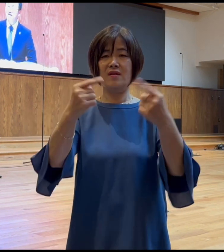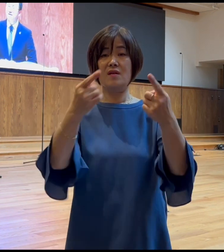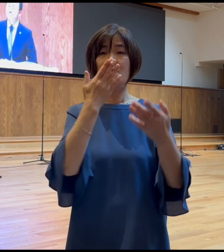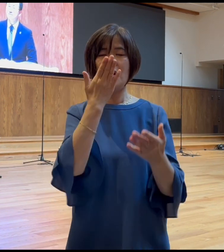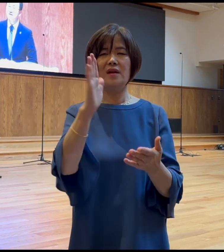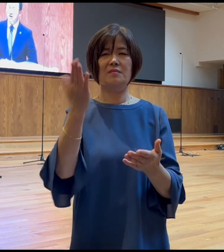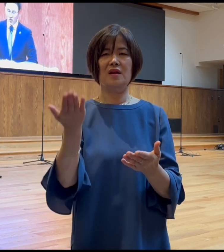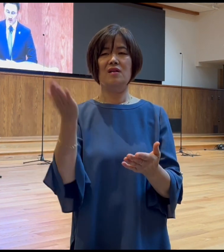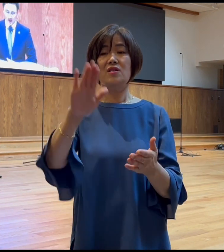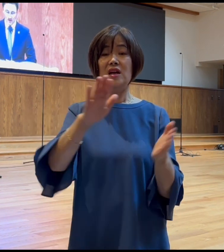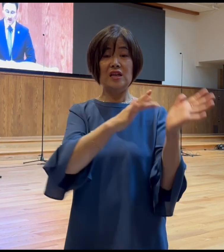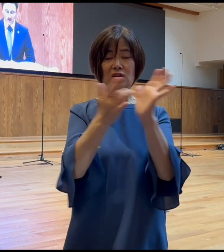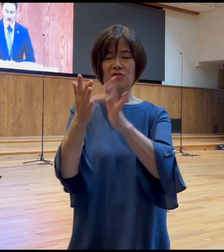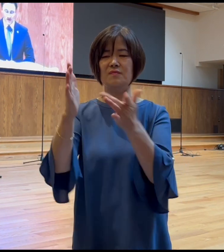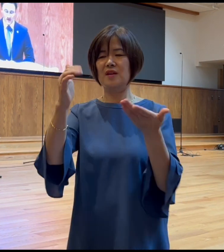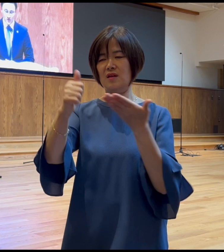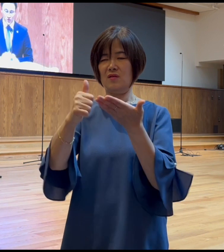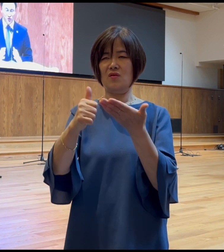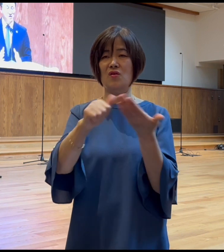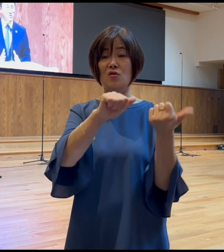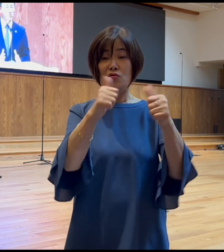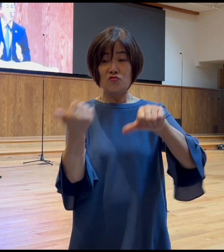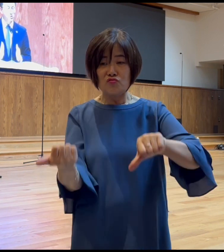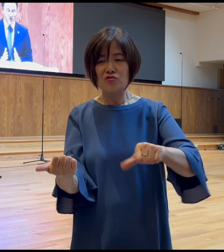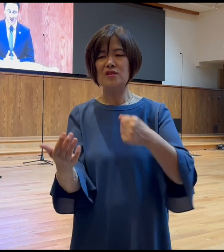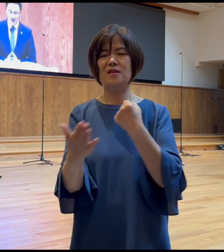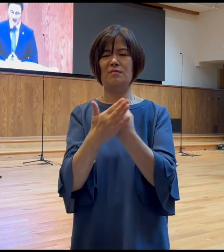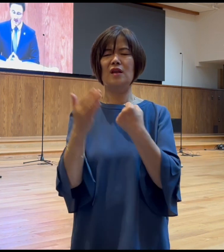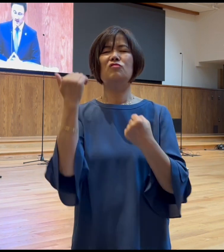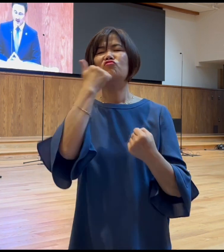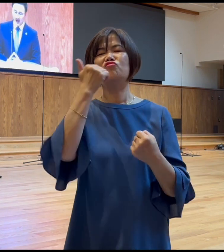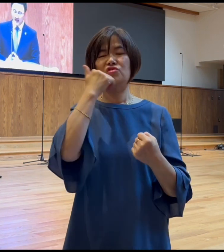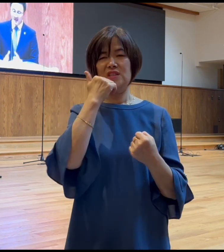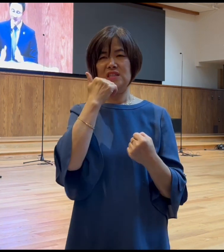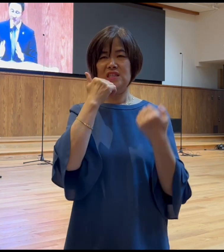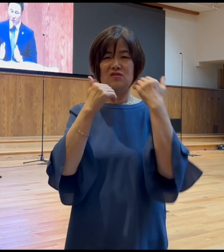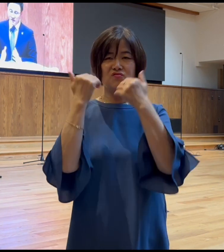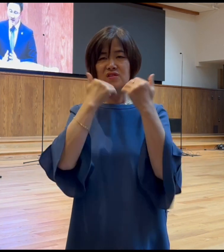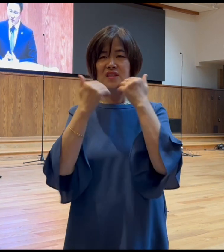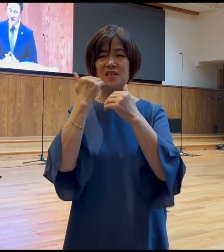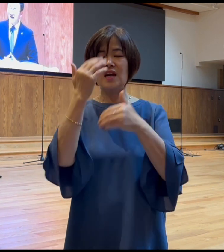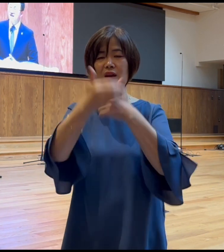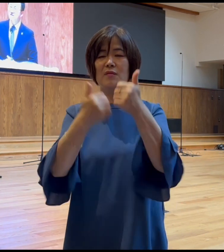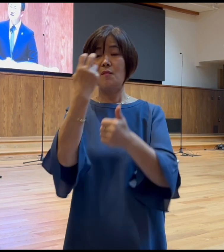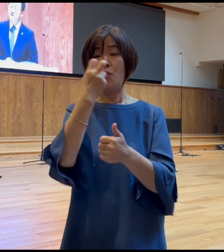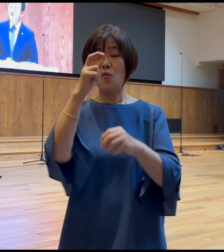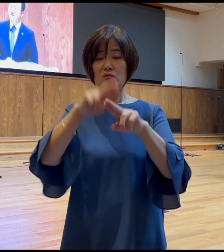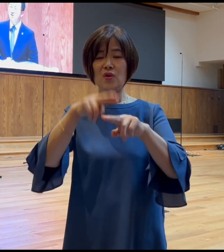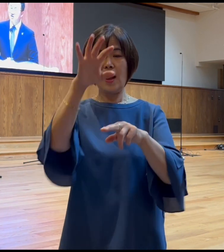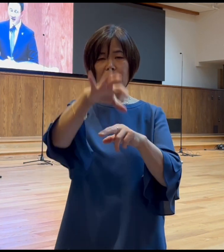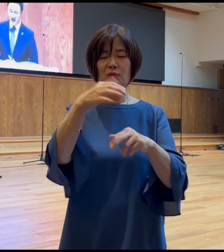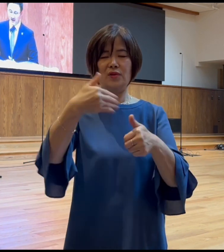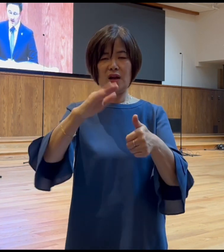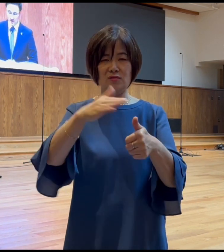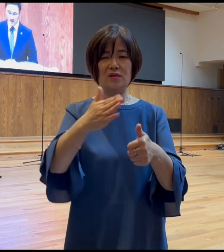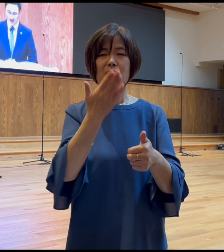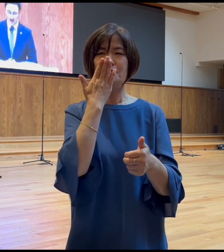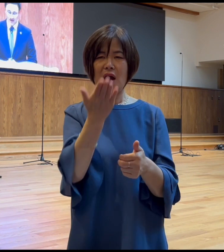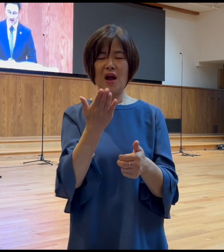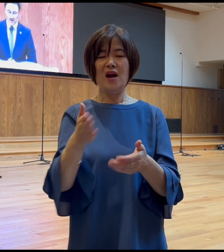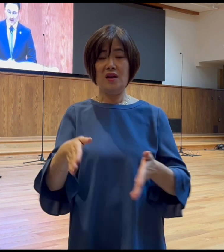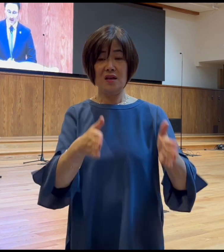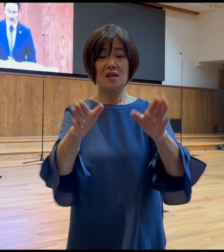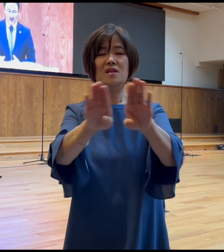그러나 예수님께서 죽으심으로 누구든지 하나님의 보좌 앞으로 나아가는 길이 열리게